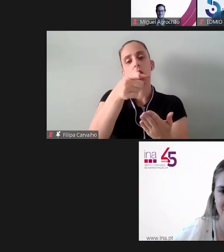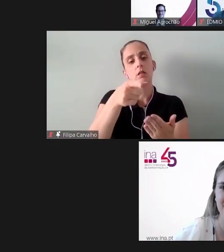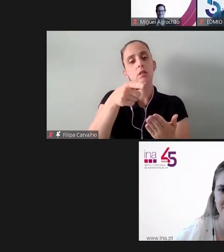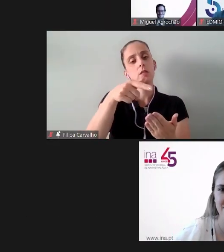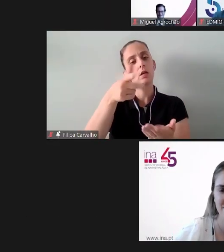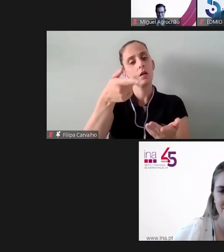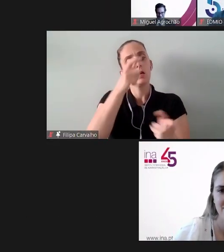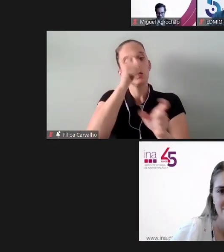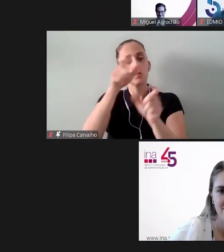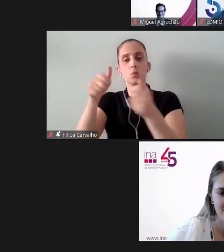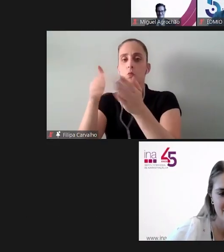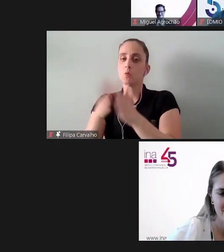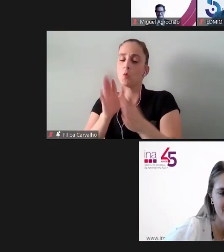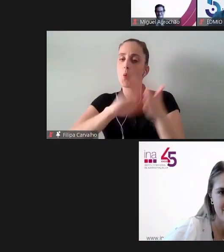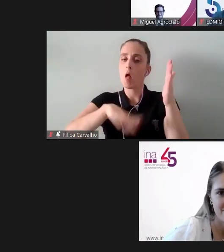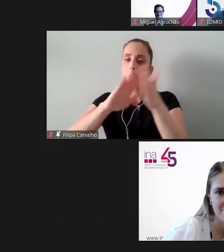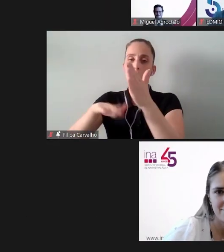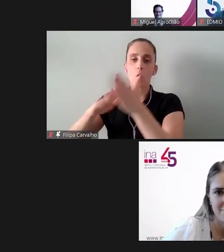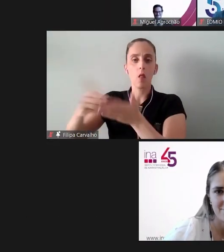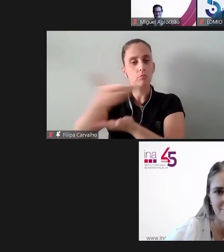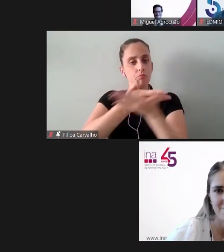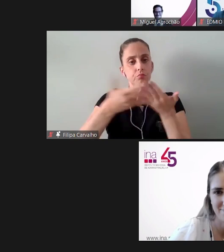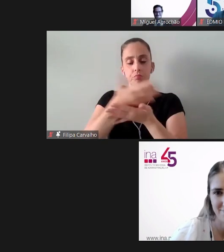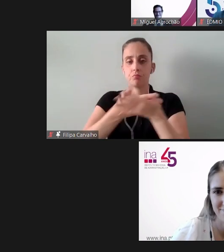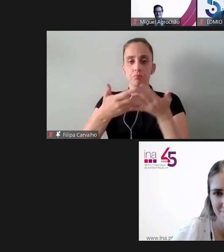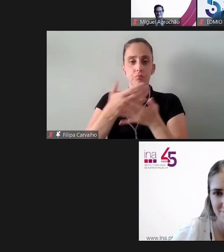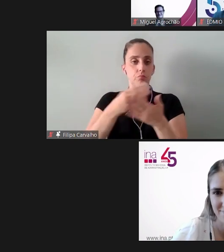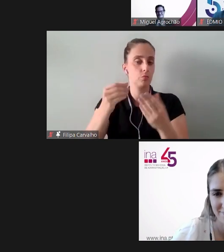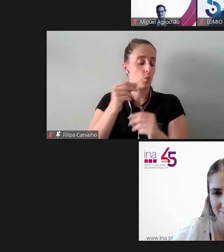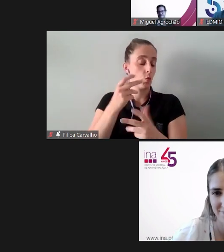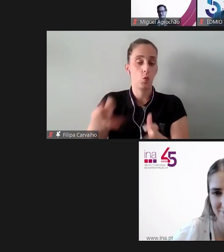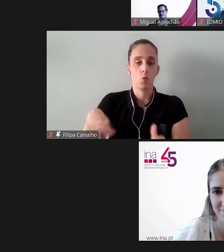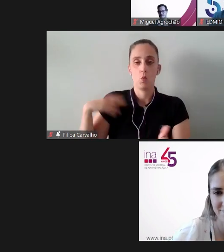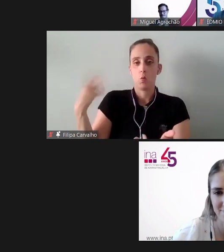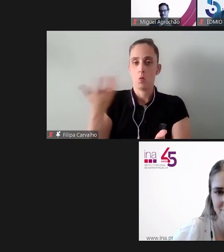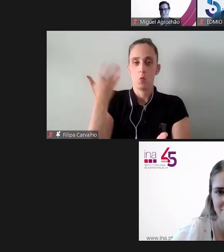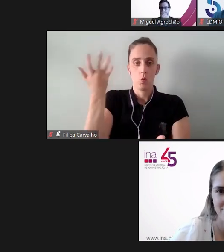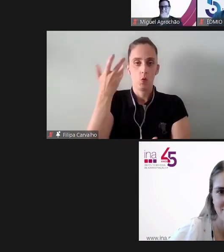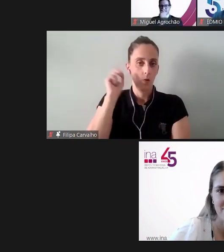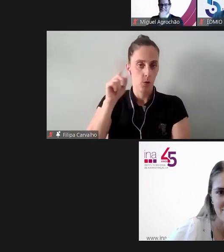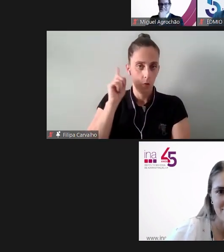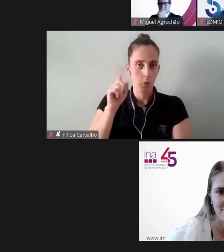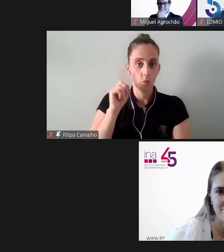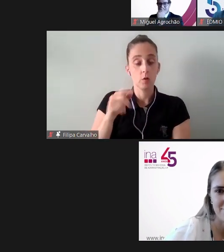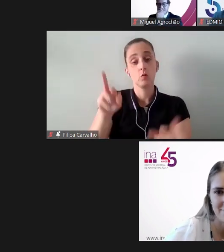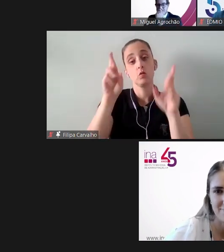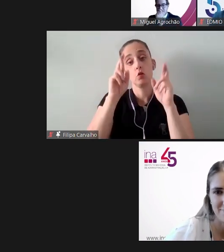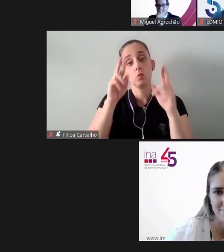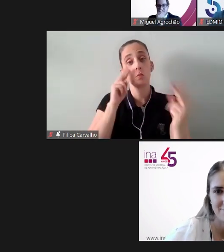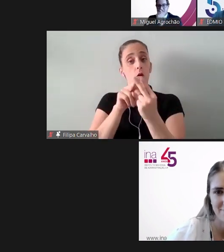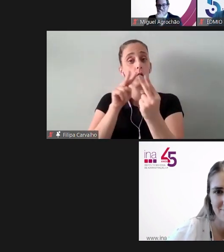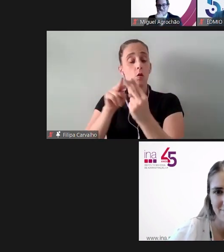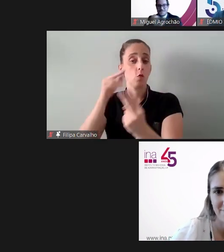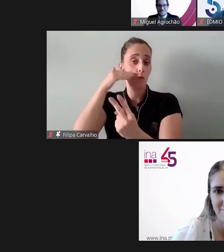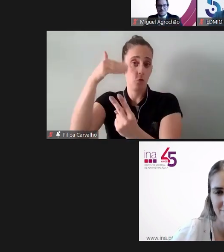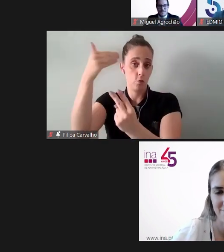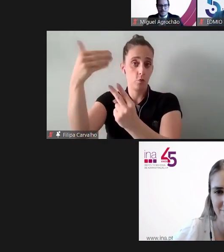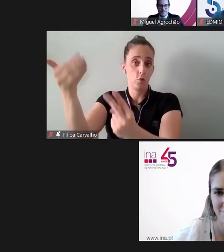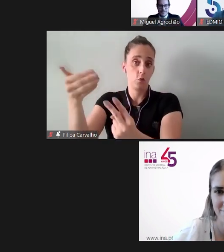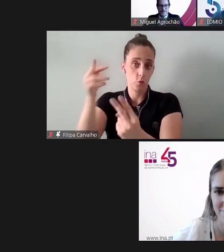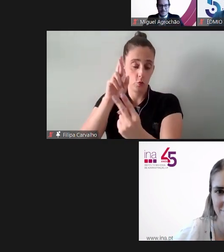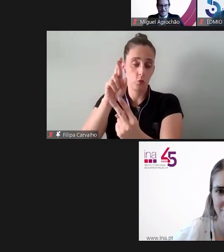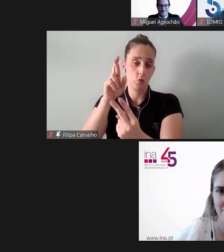companheiros de painel pela troca, que foi muito rica, e eu espero encontrar todos mais uma